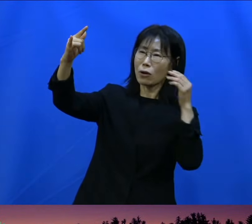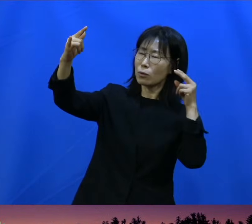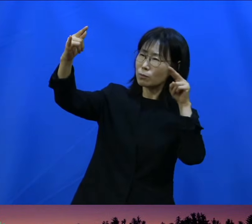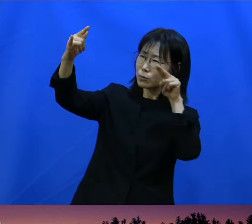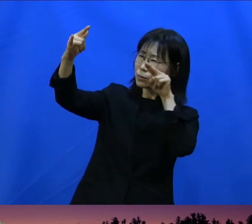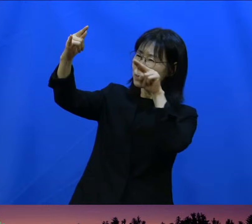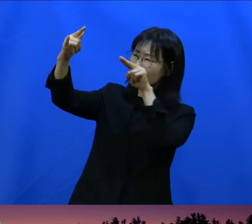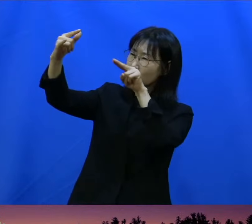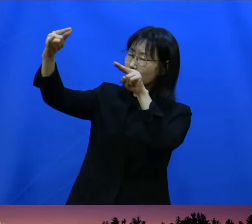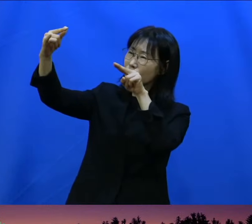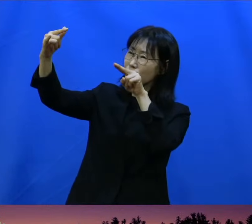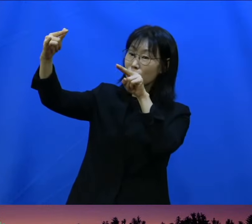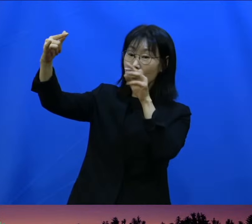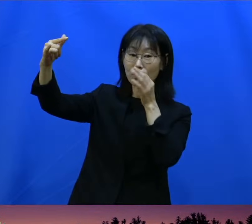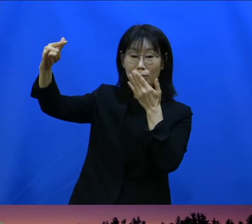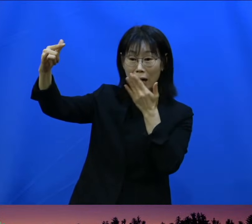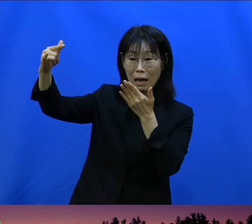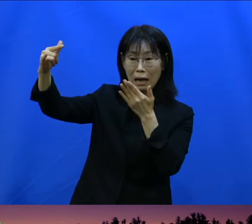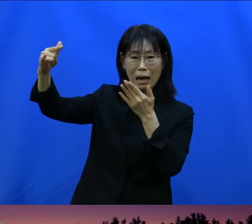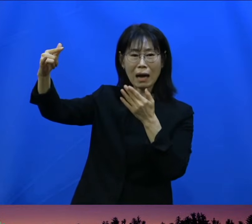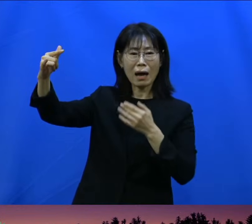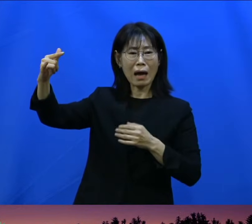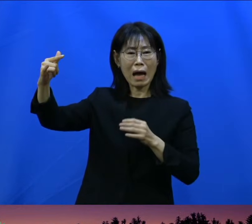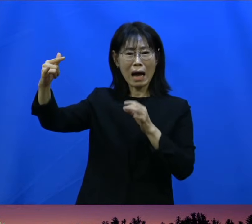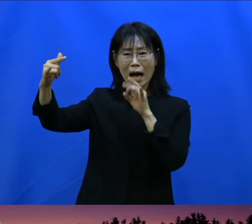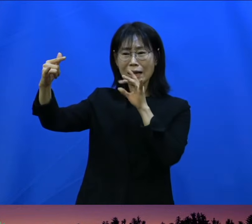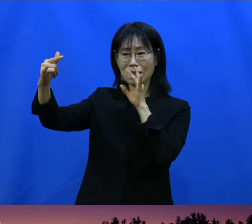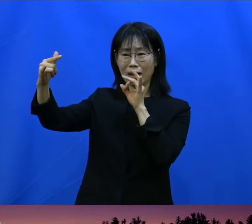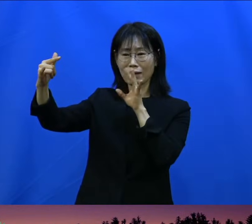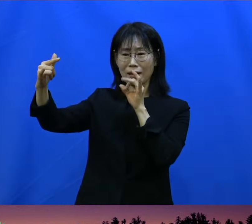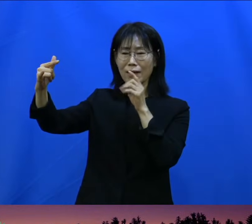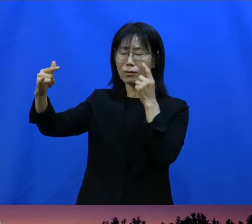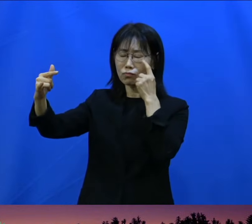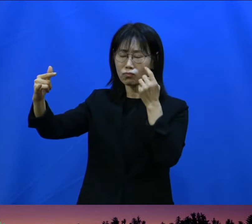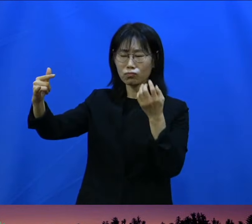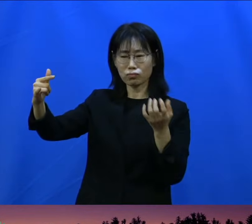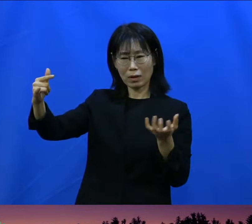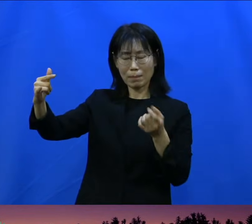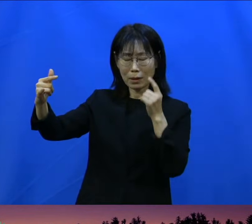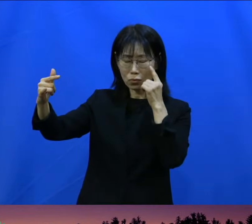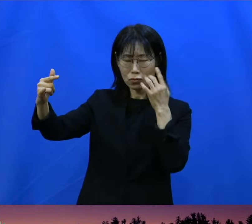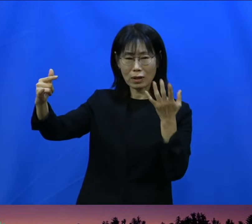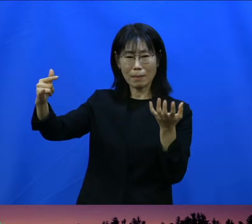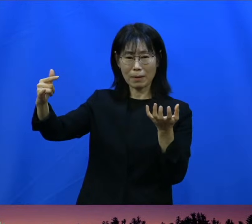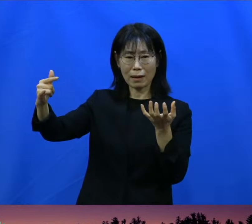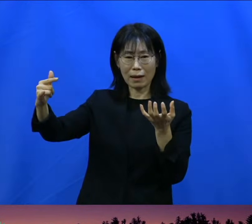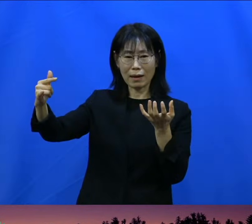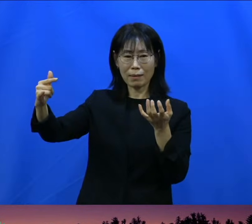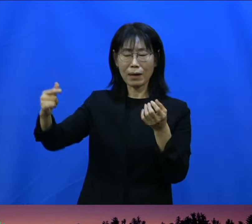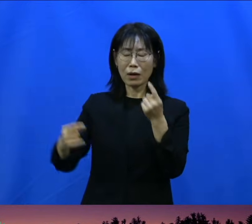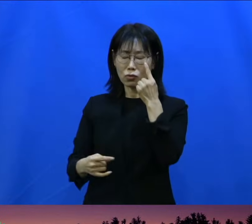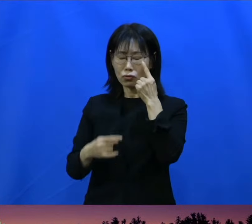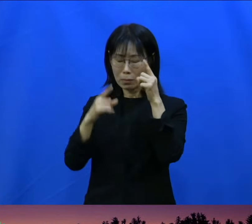그죠? 눈이 갑자기 여러분 강력한 레이저가 비치면요, 눈이 멀어버려요.